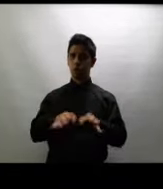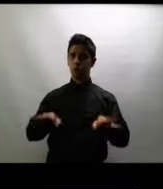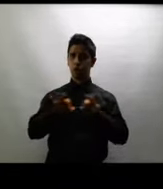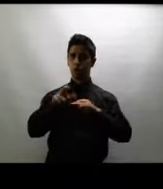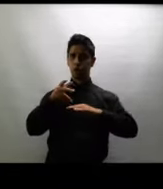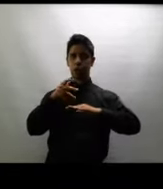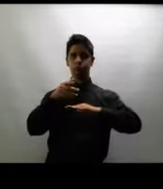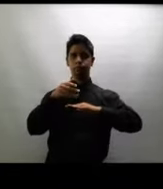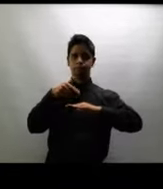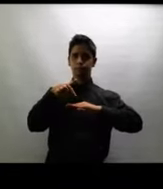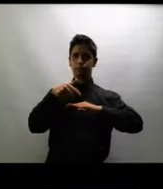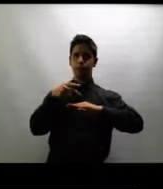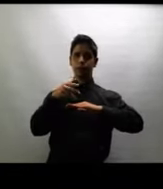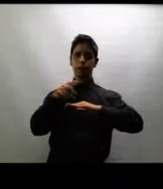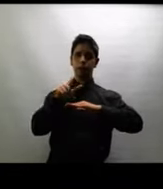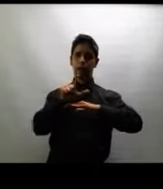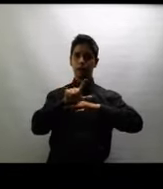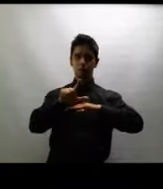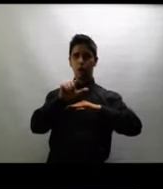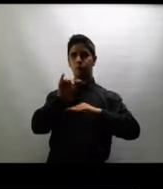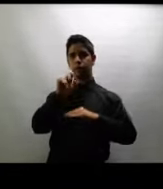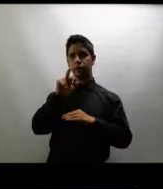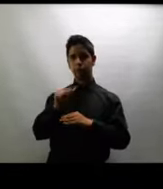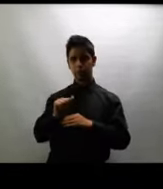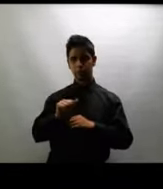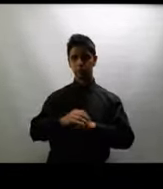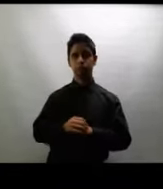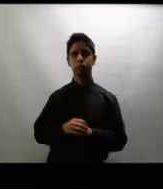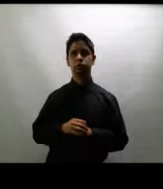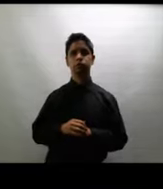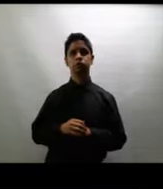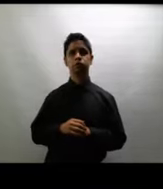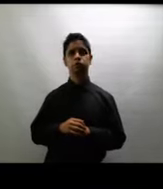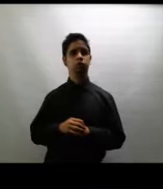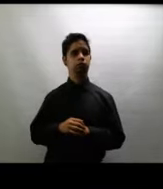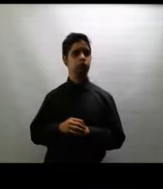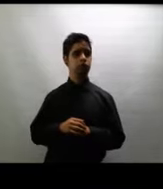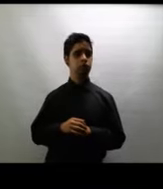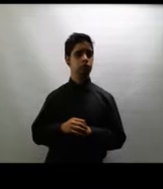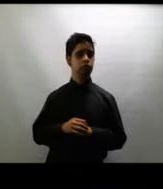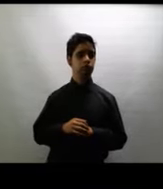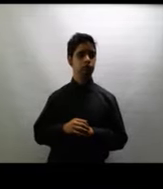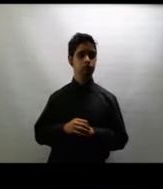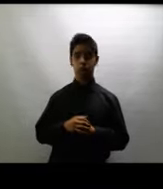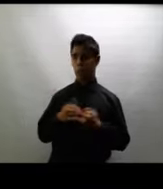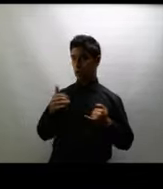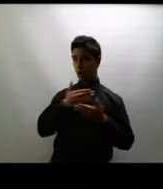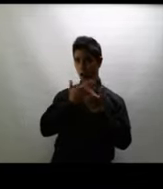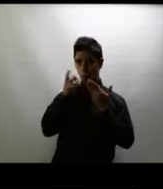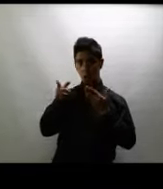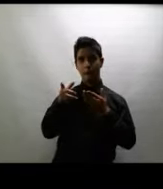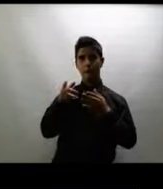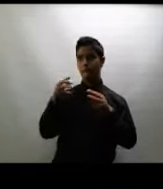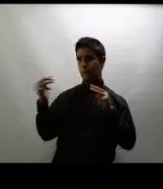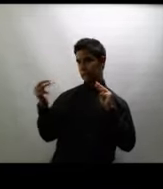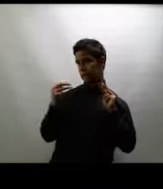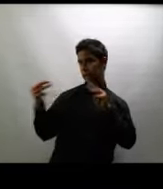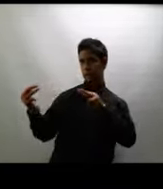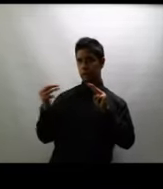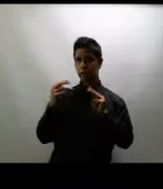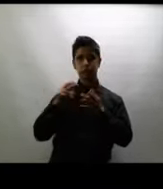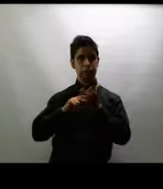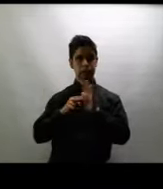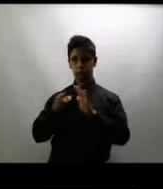Colombia esté en sus pies ahora de una manera, ¿verdad? Por lo menos sin guerra, exacto, abiertamente,